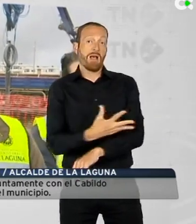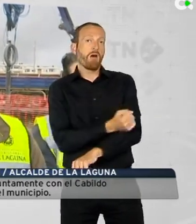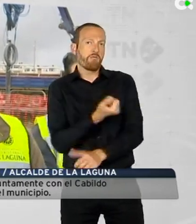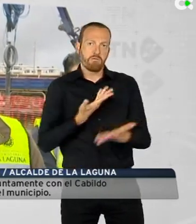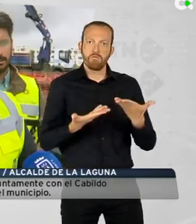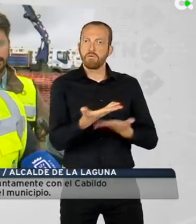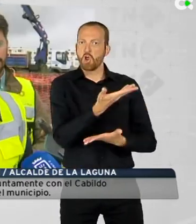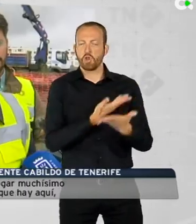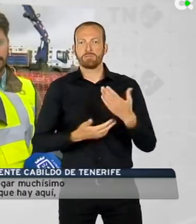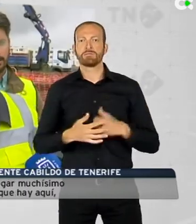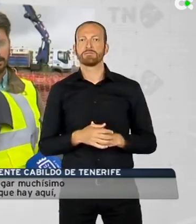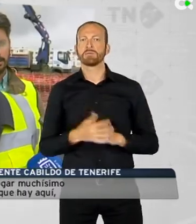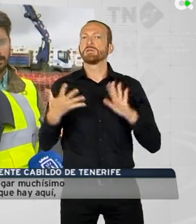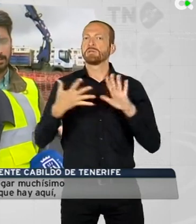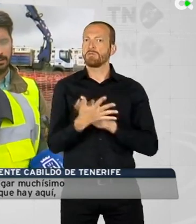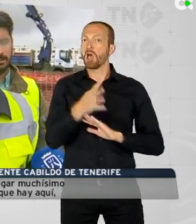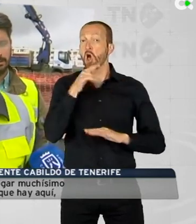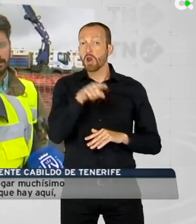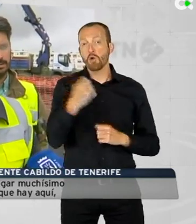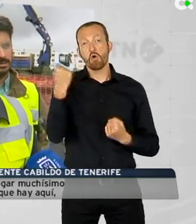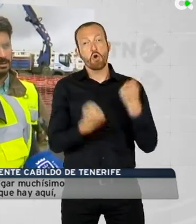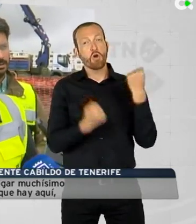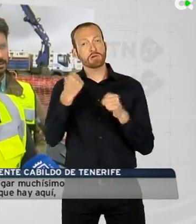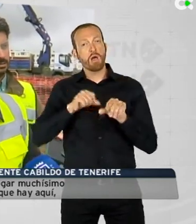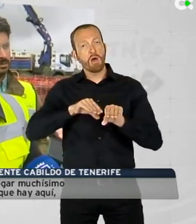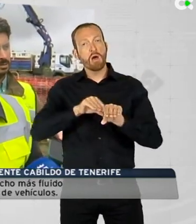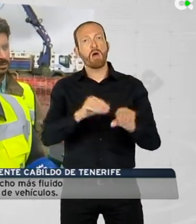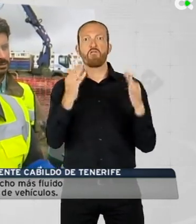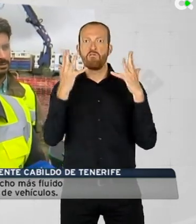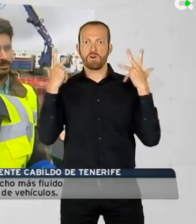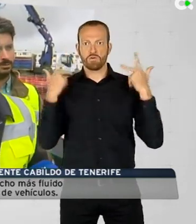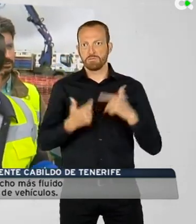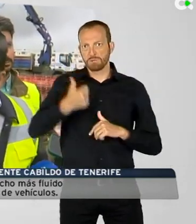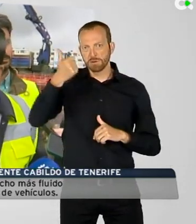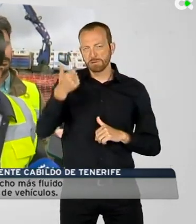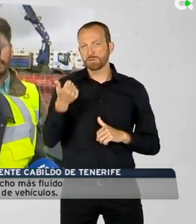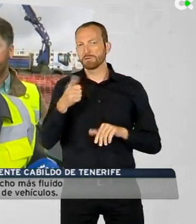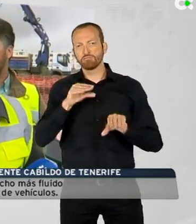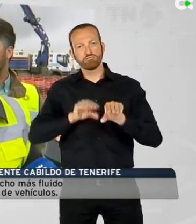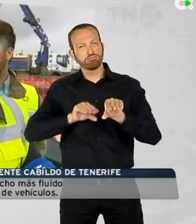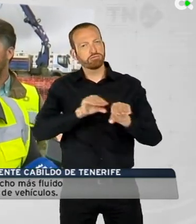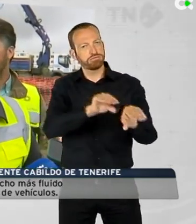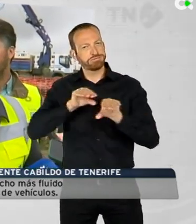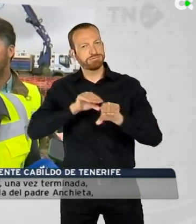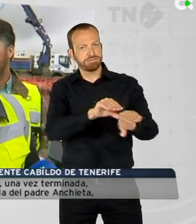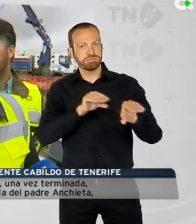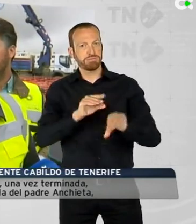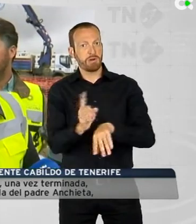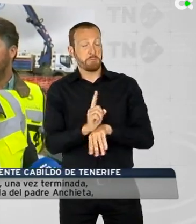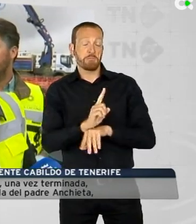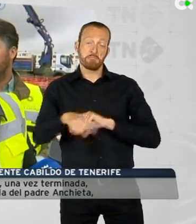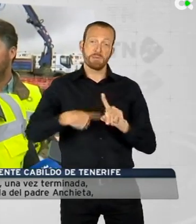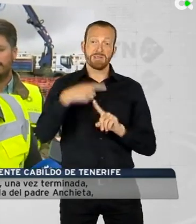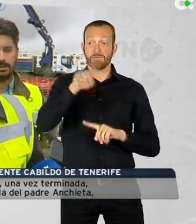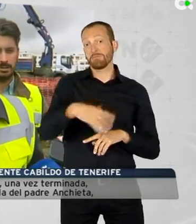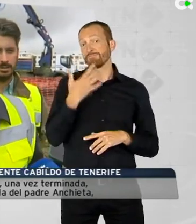todo el municipio. Va a desahogar muchísimo el tráfico que hay aquí, va a ser mucho más fluido el tránsito de vehículos y, lo que es mejor, una